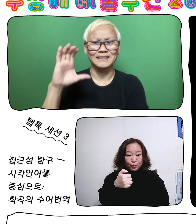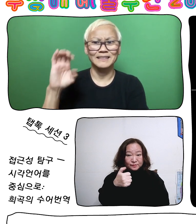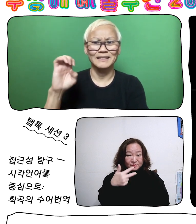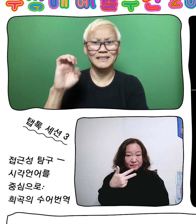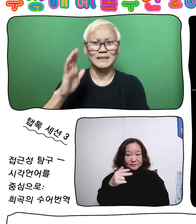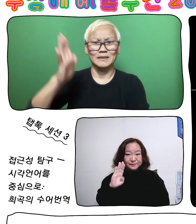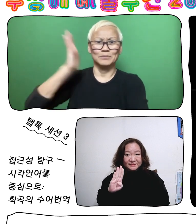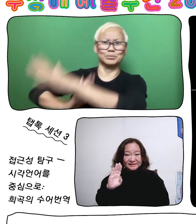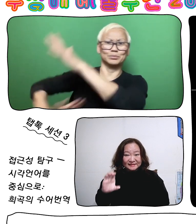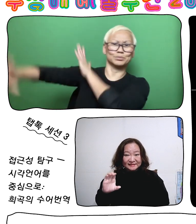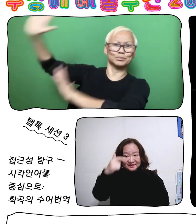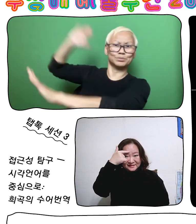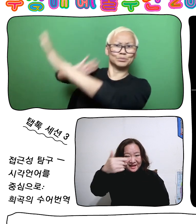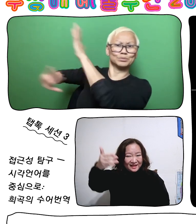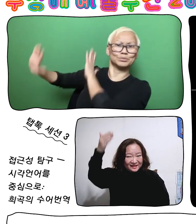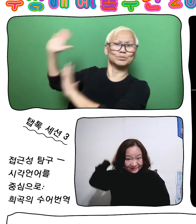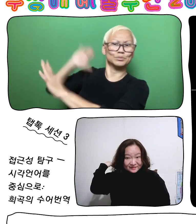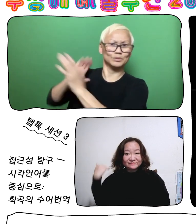신라입니다.